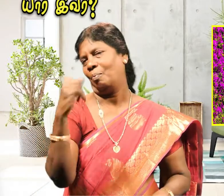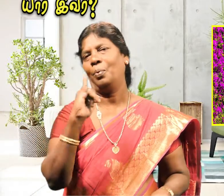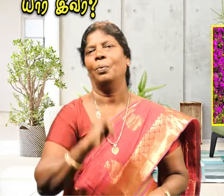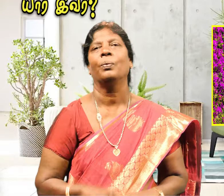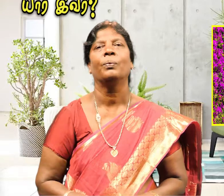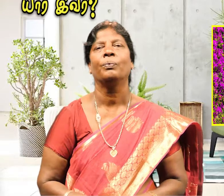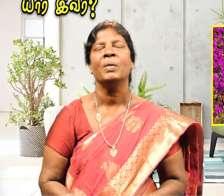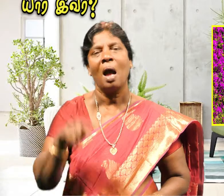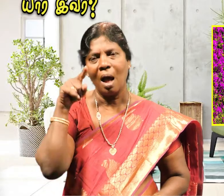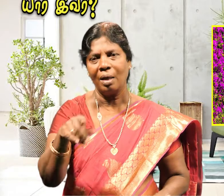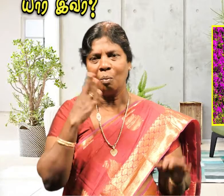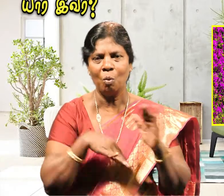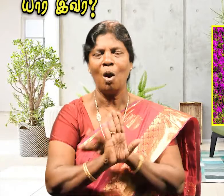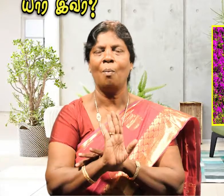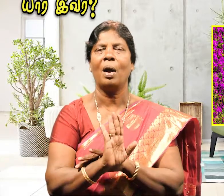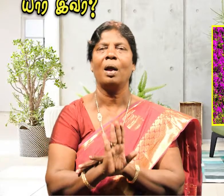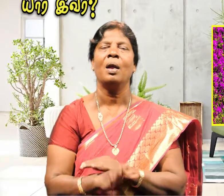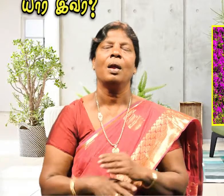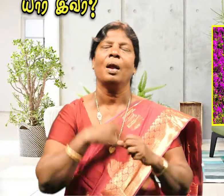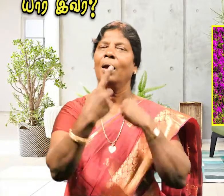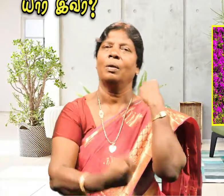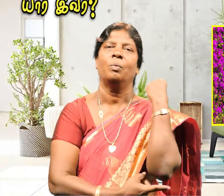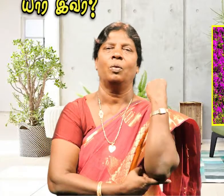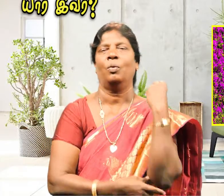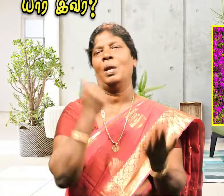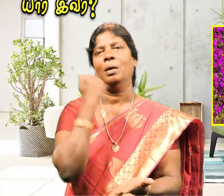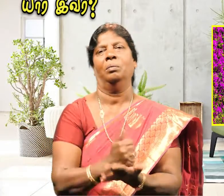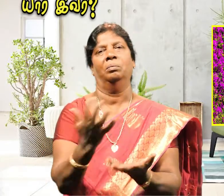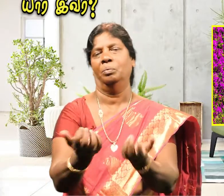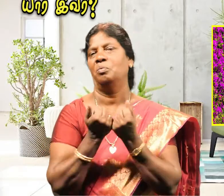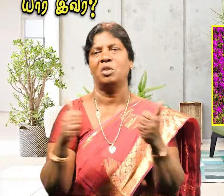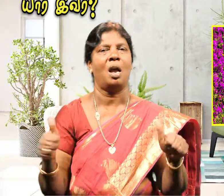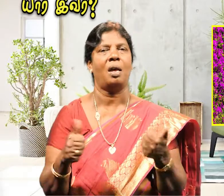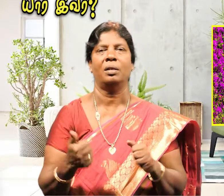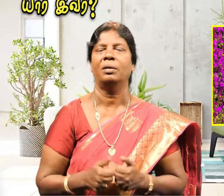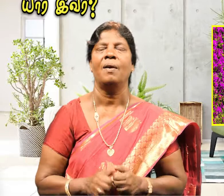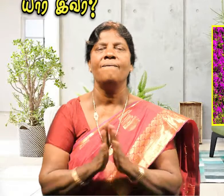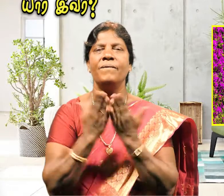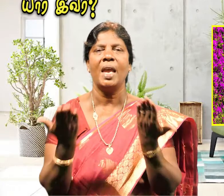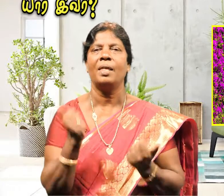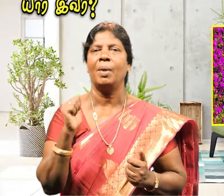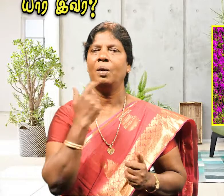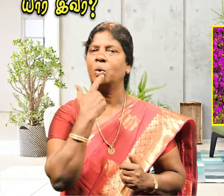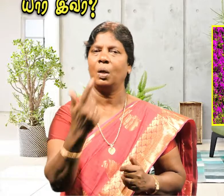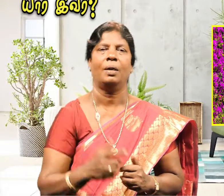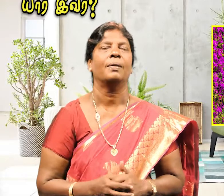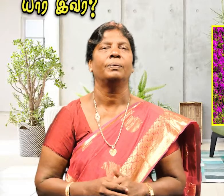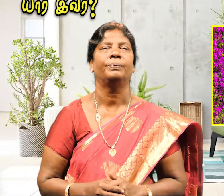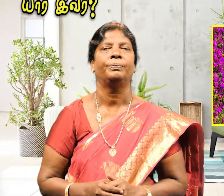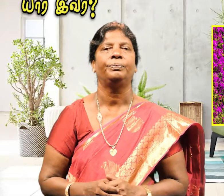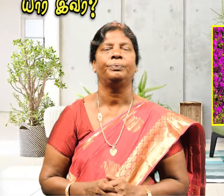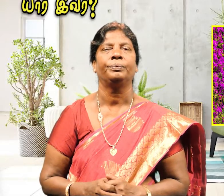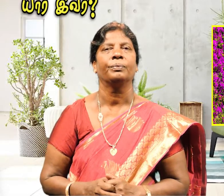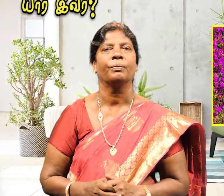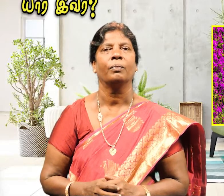தவறு. அதன் மூலமாக நீங்கள் நிரந்தரமான தீர்வை காண முடியாது. சரி, திருமறை என்ன சொல்லுகிறது என்று